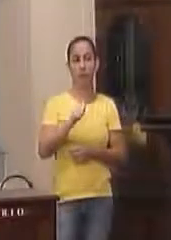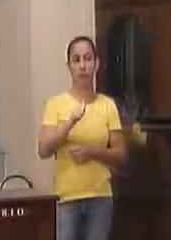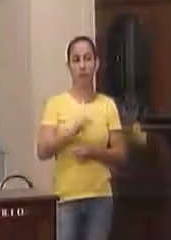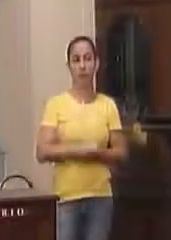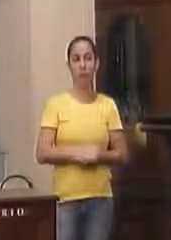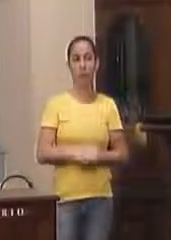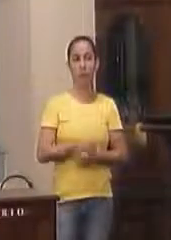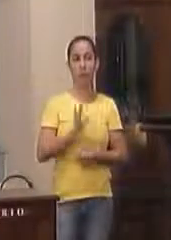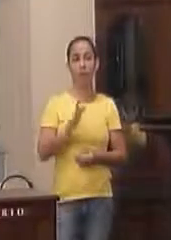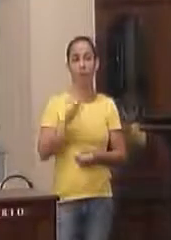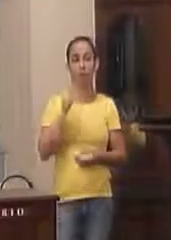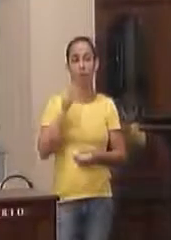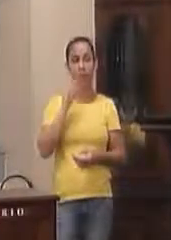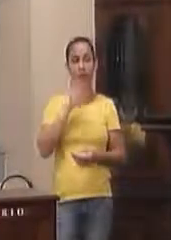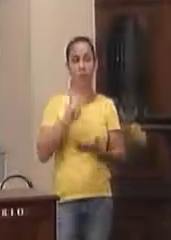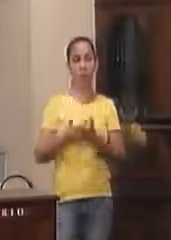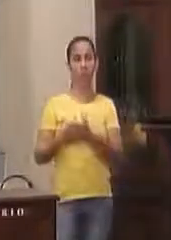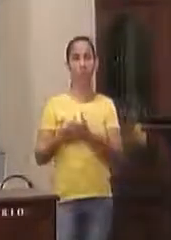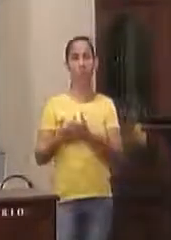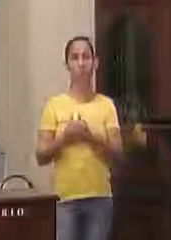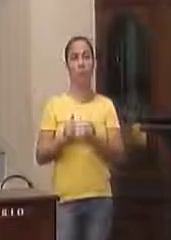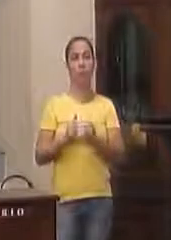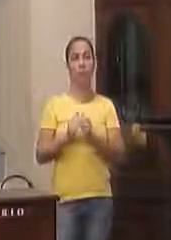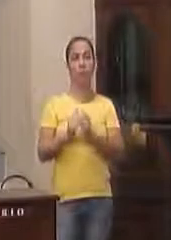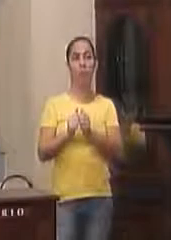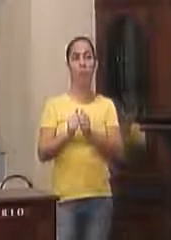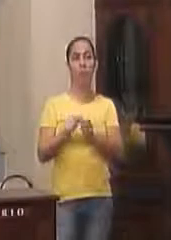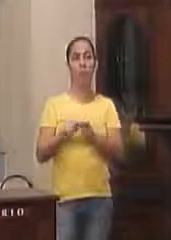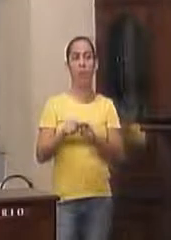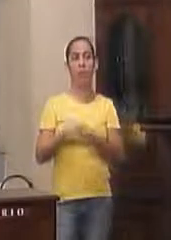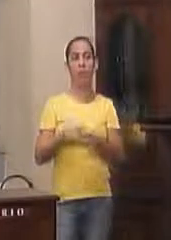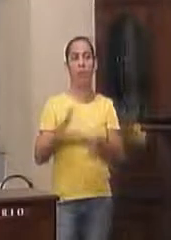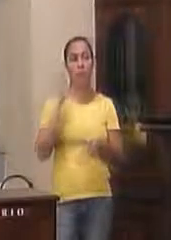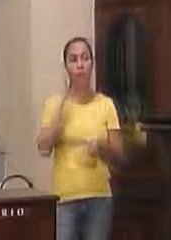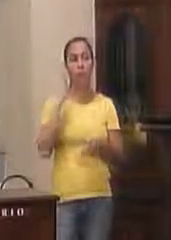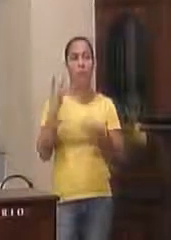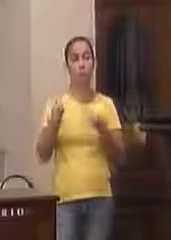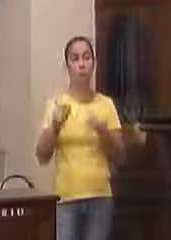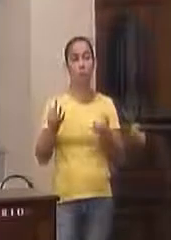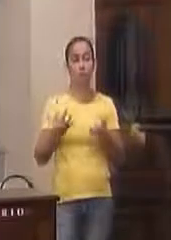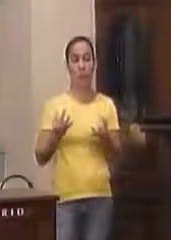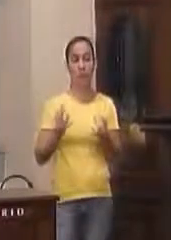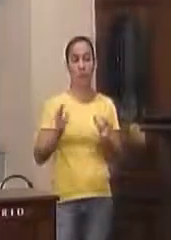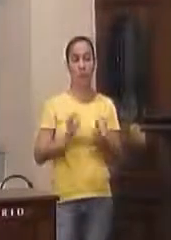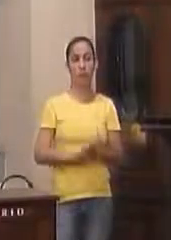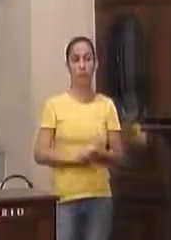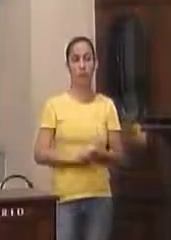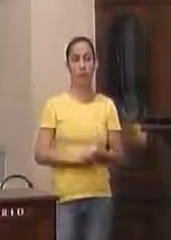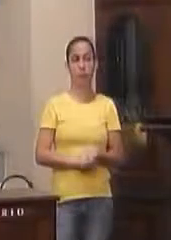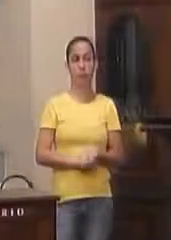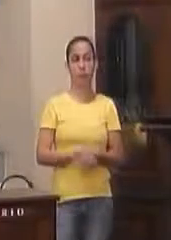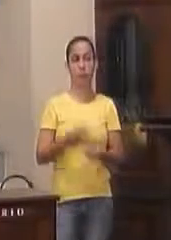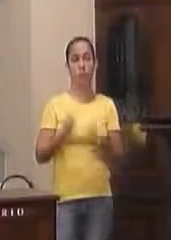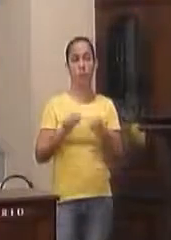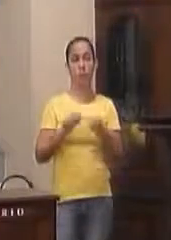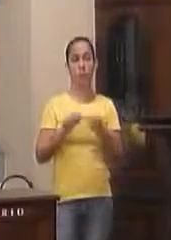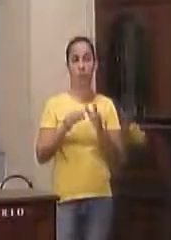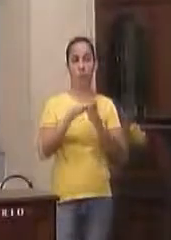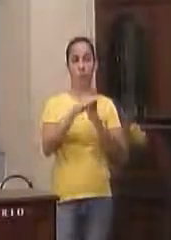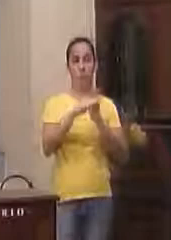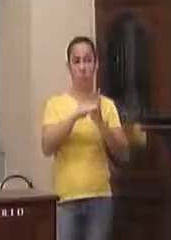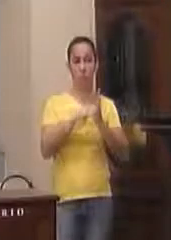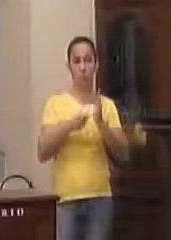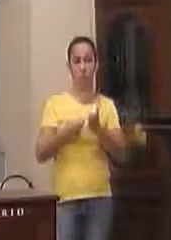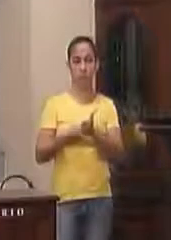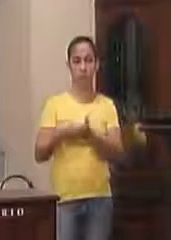sendo visto, está sendo estudado junto com a Procuradoria, levantado, para a gente poder tentar fazer de forma escalonada, fazer